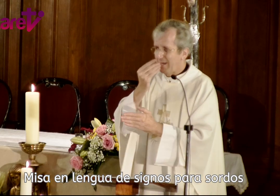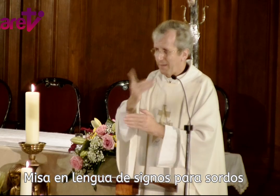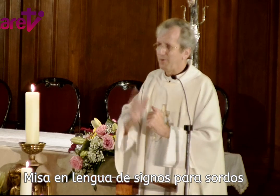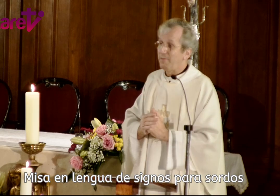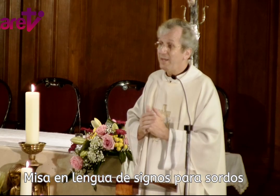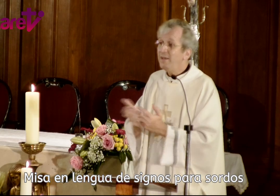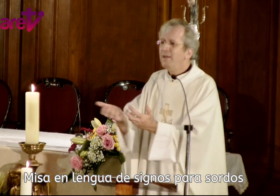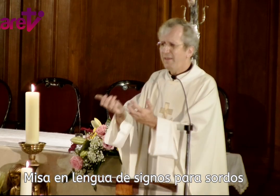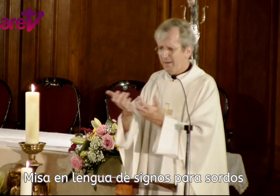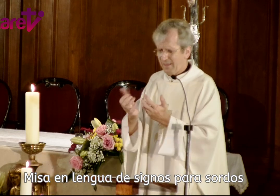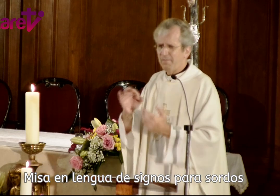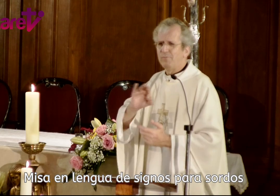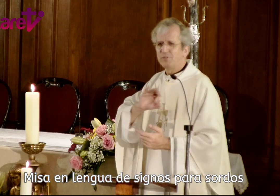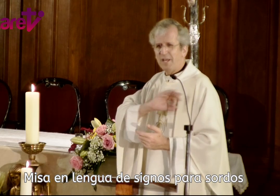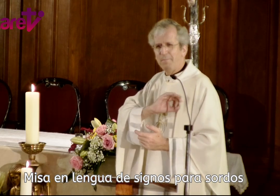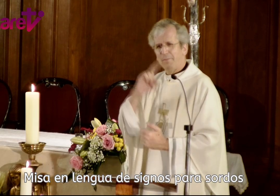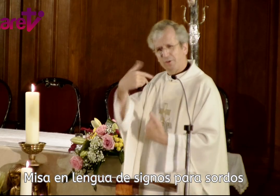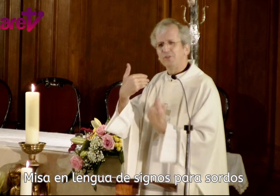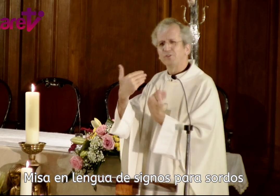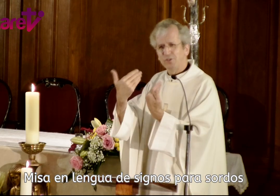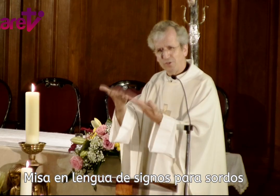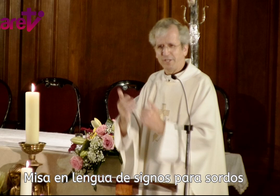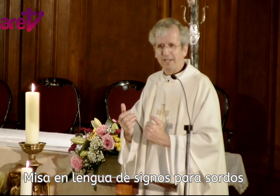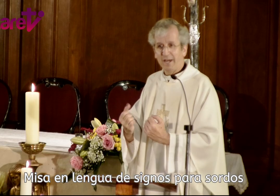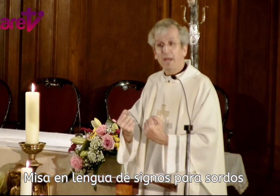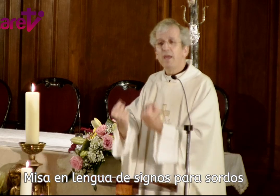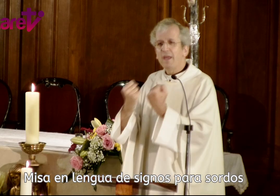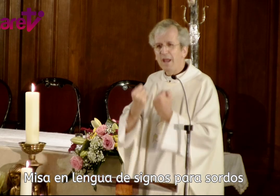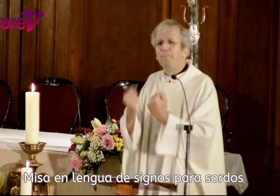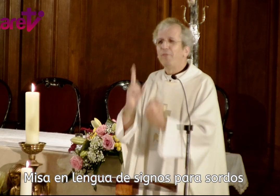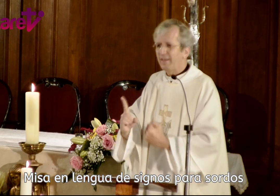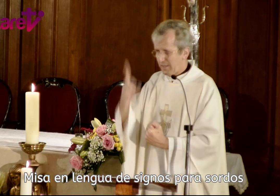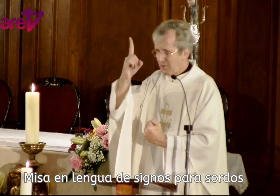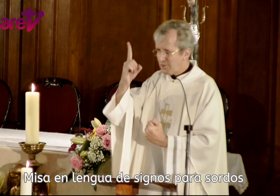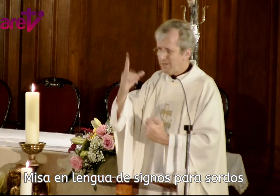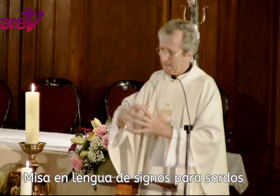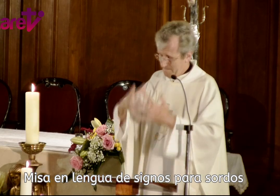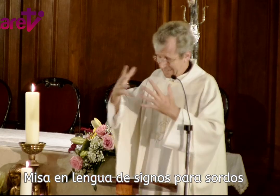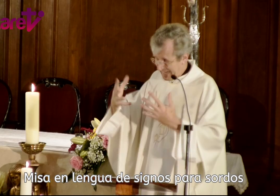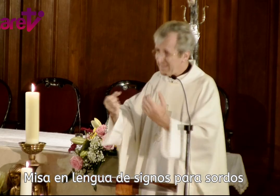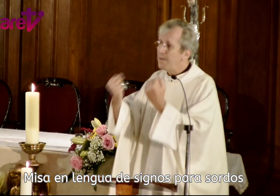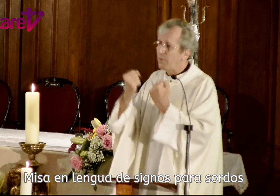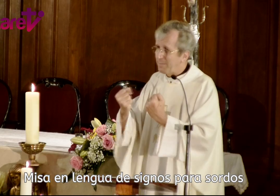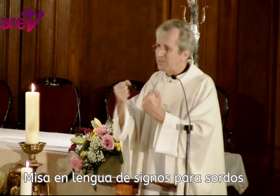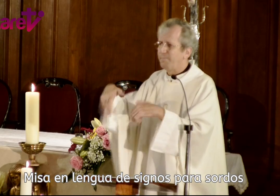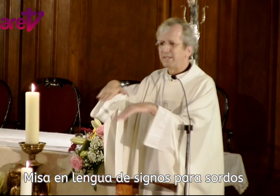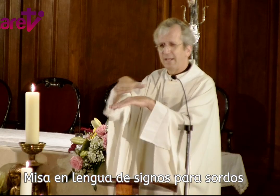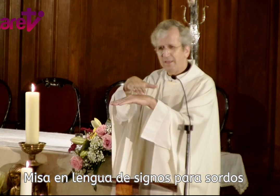camino del bien y recibamos el premio que Dios nos quiere dar. El poder de Dios más grande, el poder más grande de